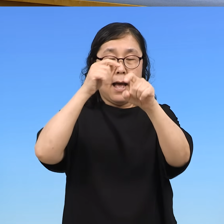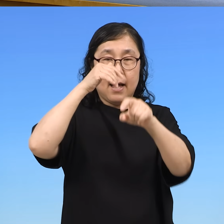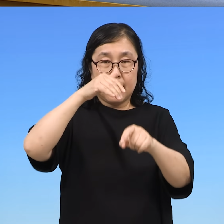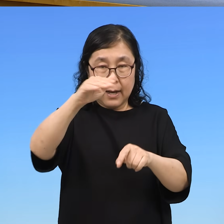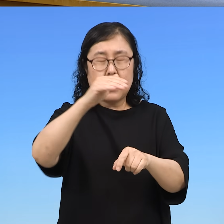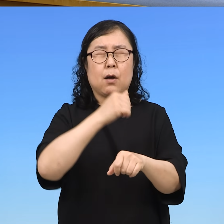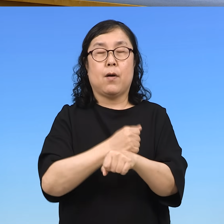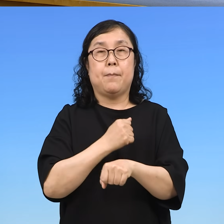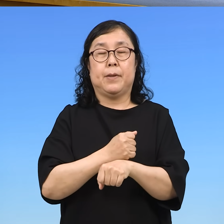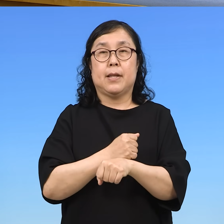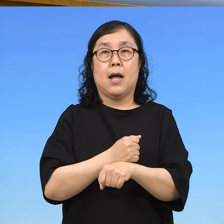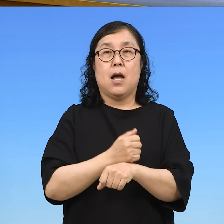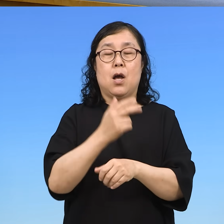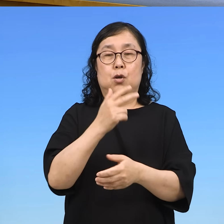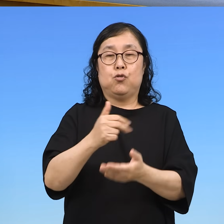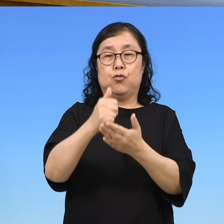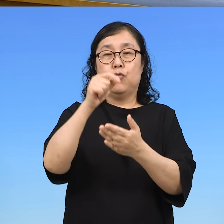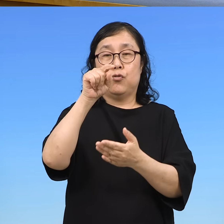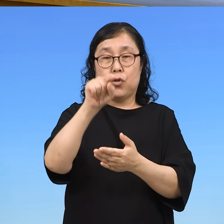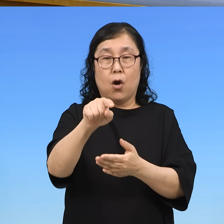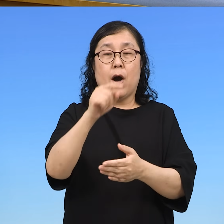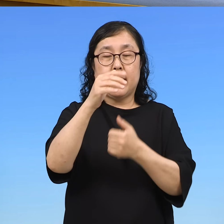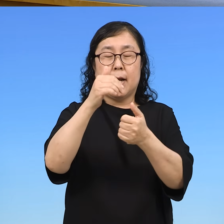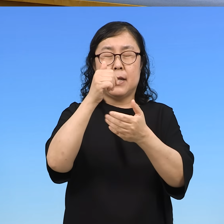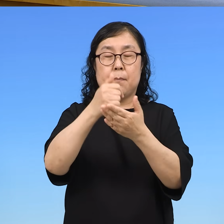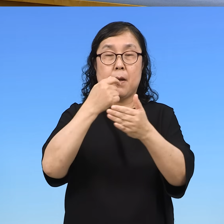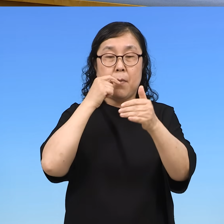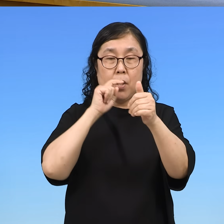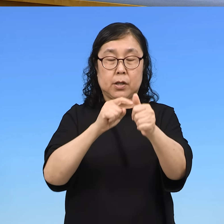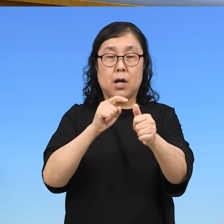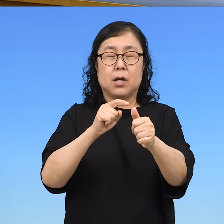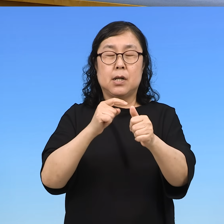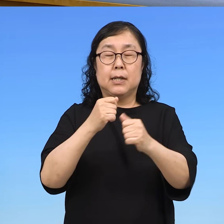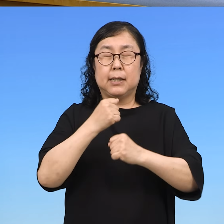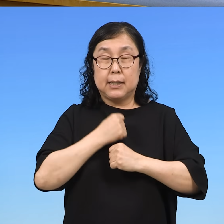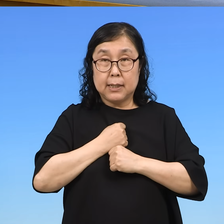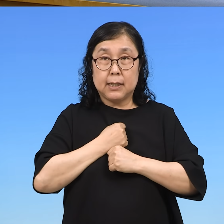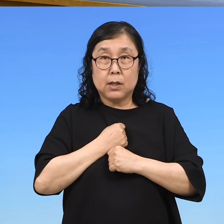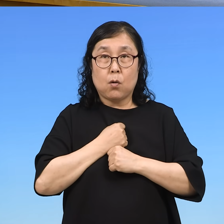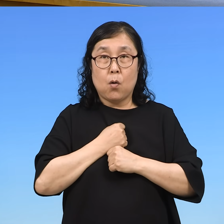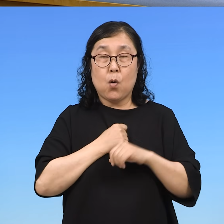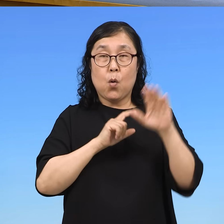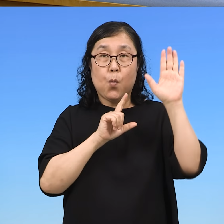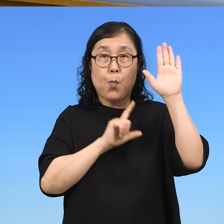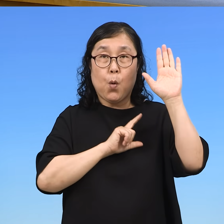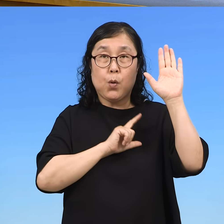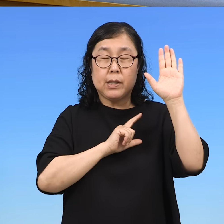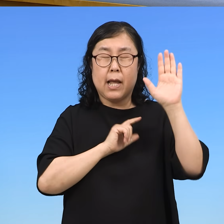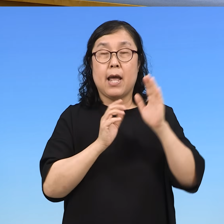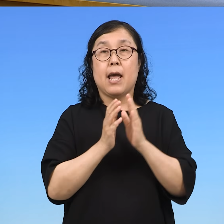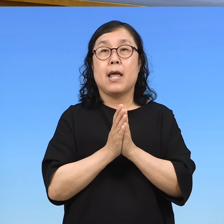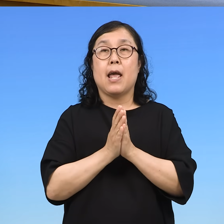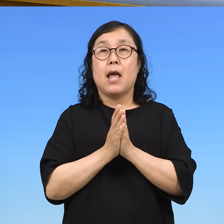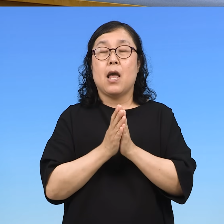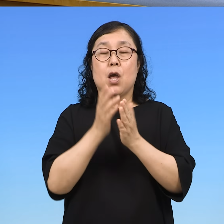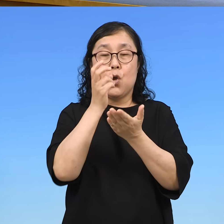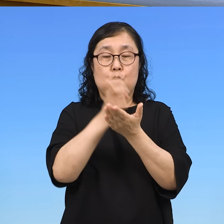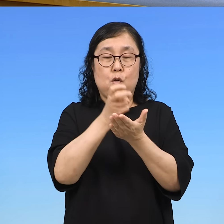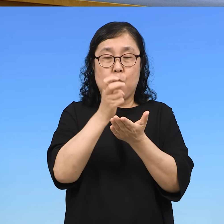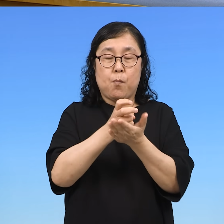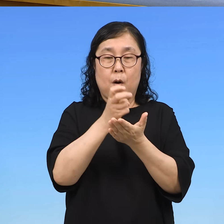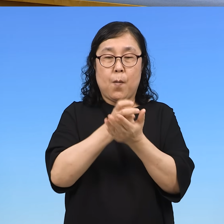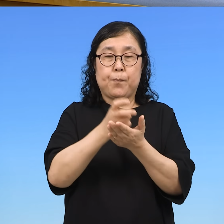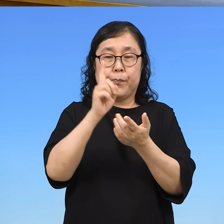있습니다. 그리고 너는 주 너의 하나님의 명령을 지키고 모세의 율법에 기록된 대로 주님께서